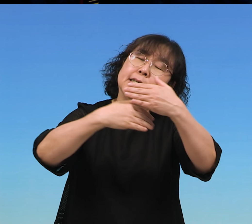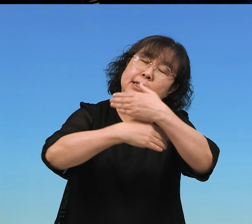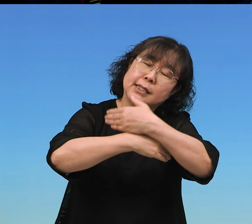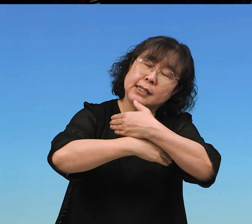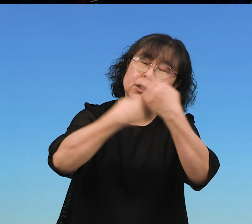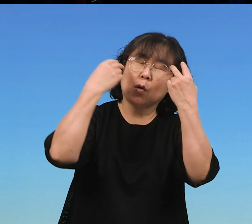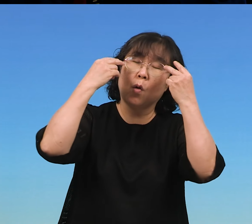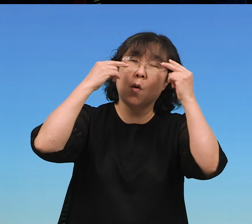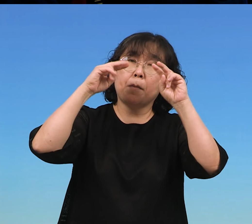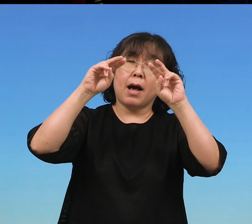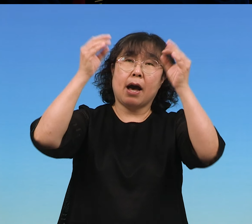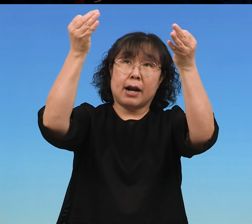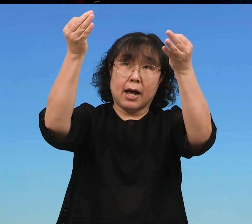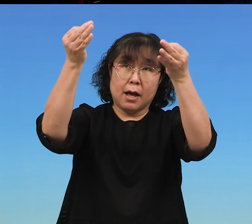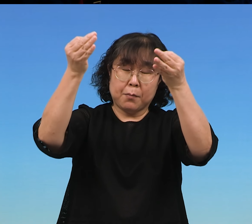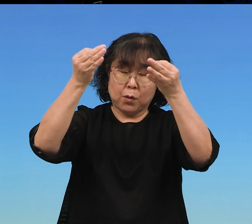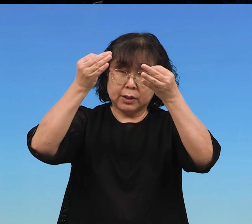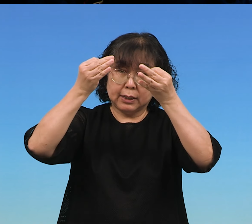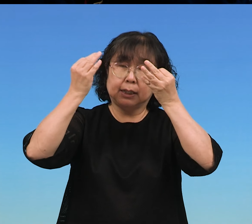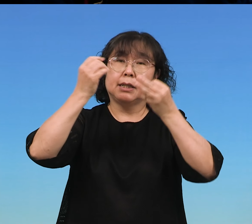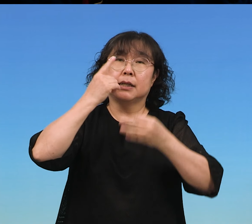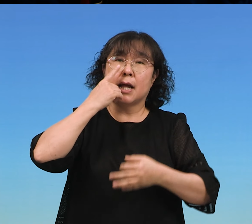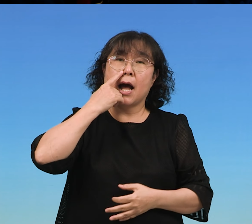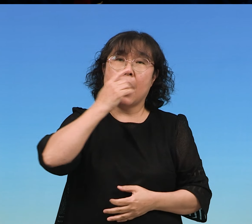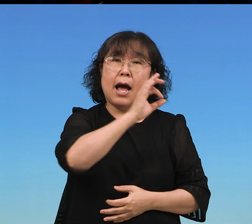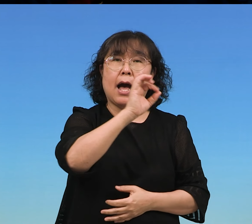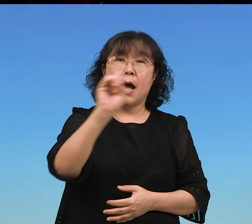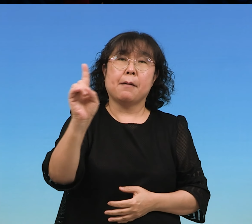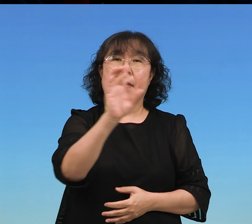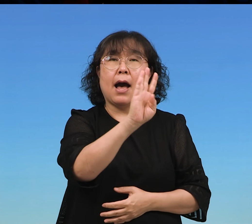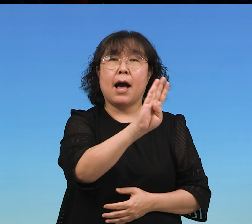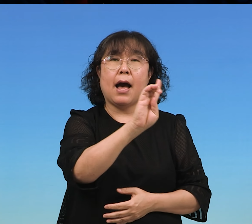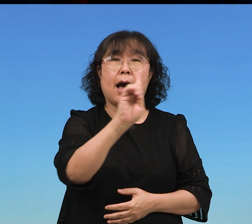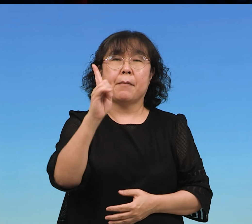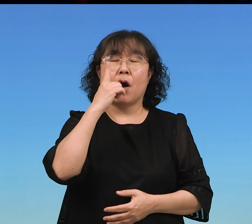나를 안으시고 바라보시는